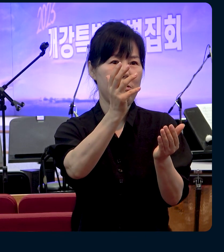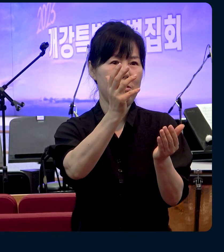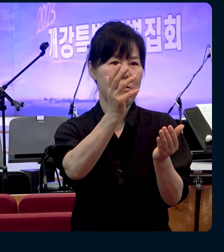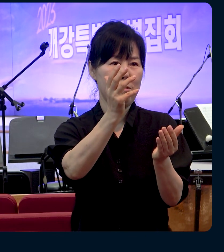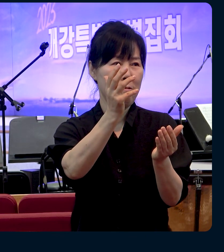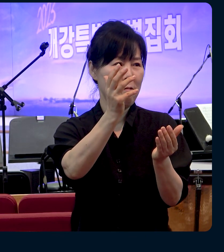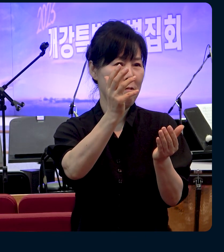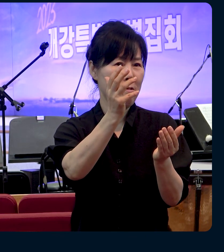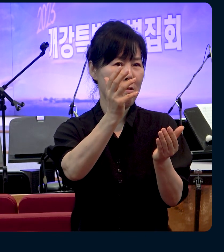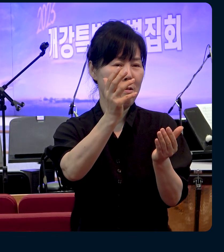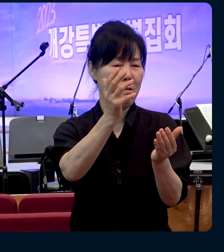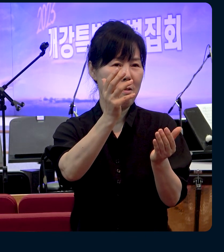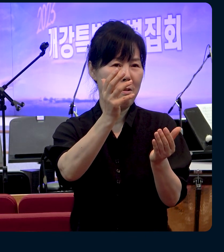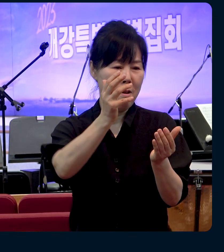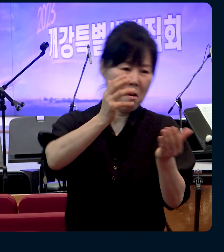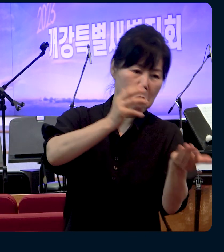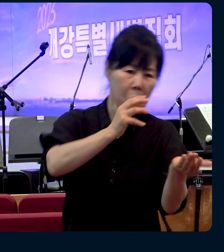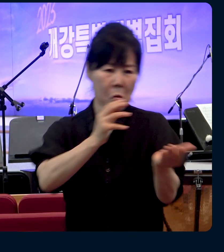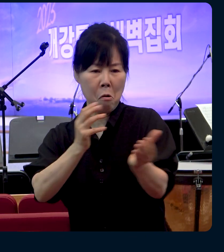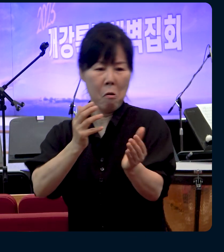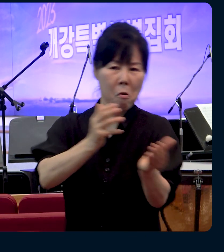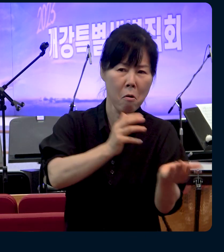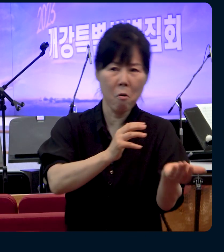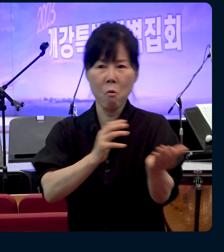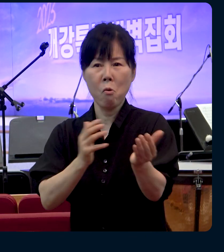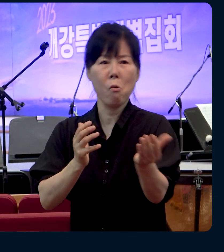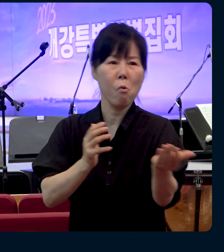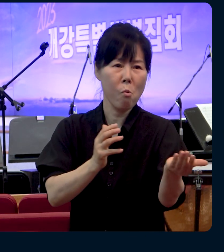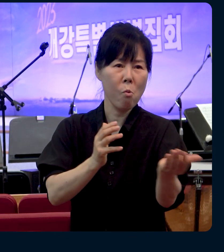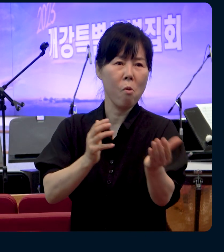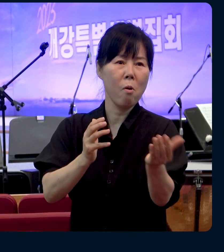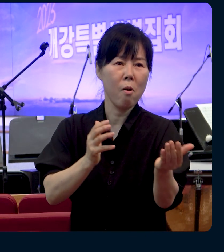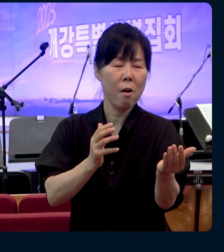만났어요. 그래가지고 완전히 배가 난리가 났어요.